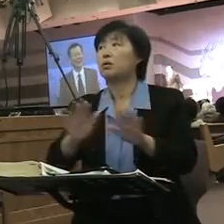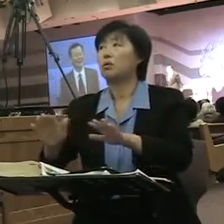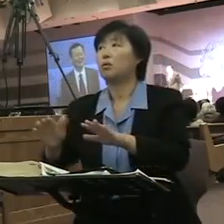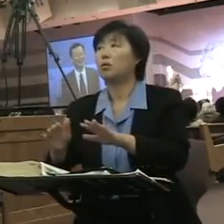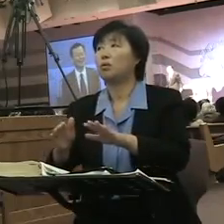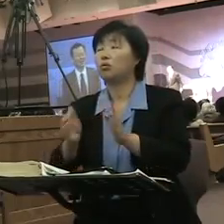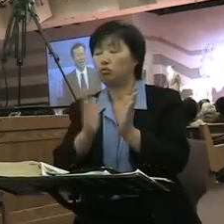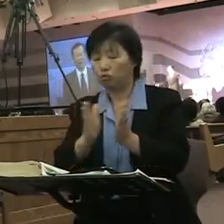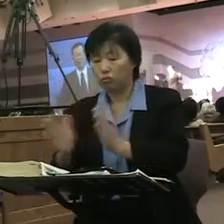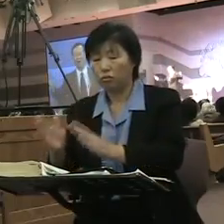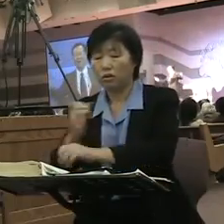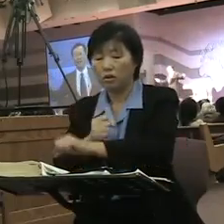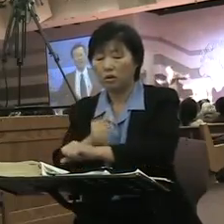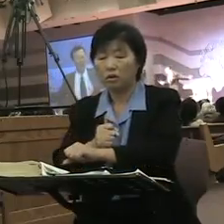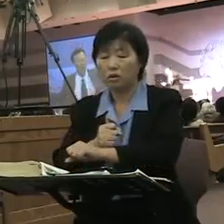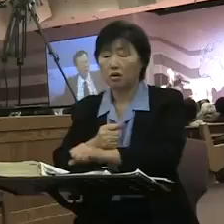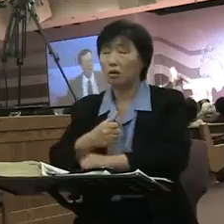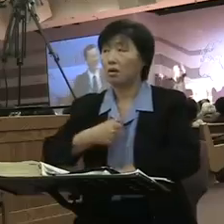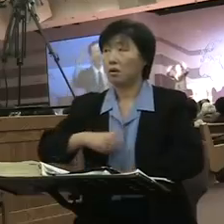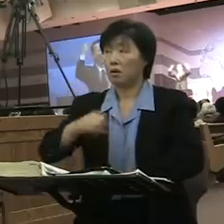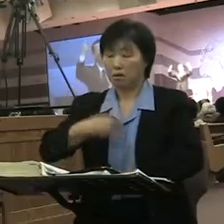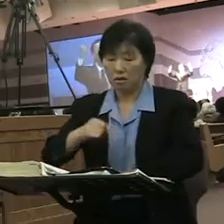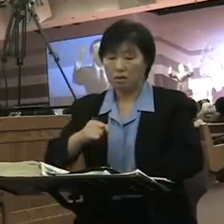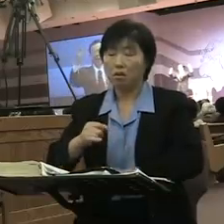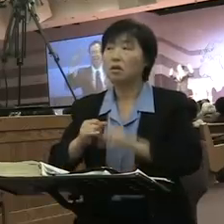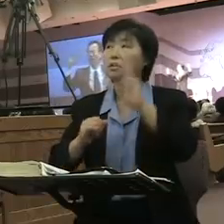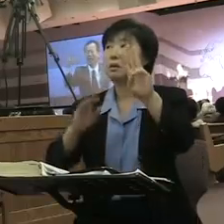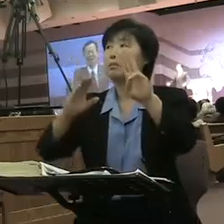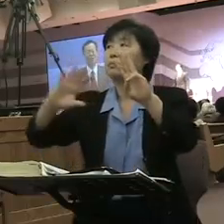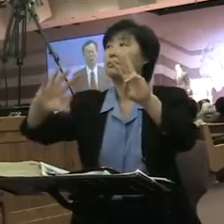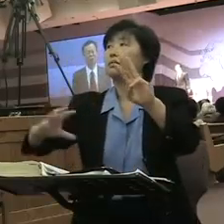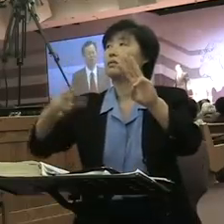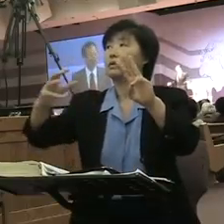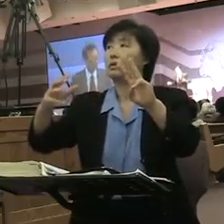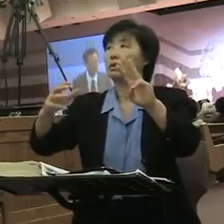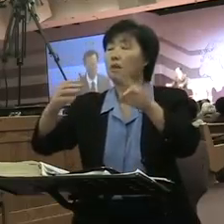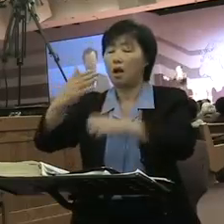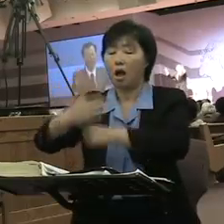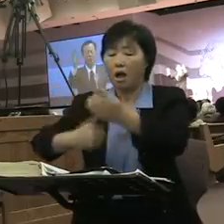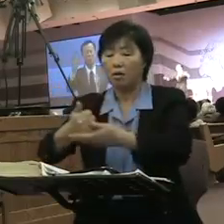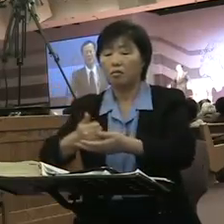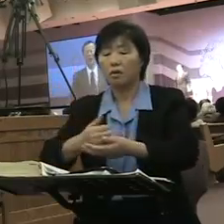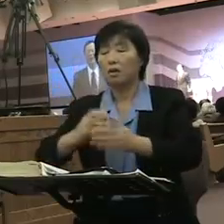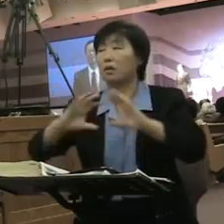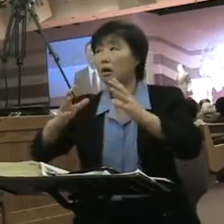준비하겠습니다. 자녀들과 함께 우리 3세대가 하나님의 나라를 꿈꾸며